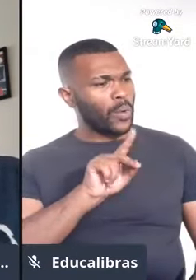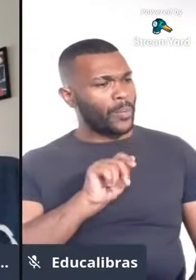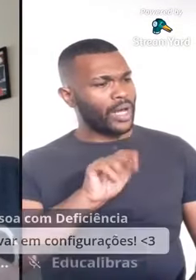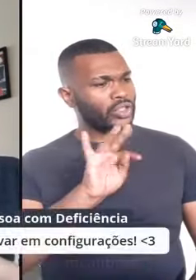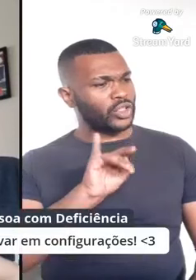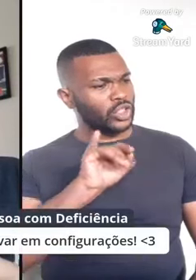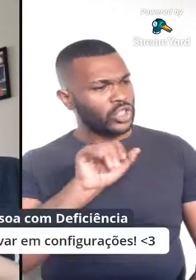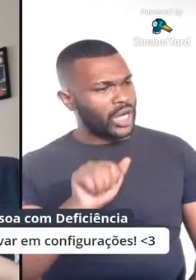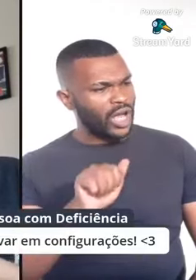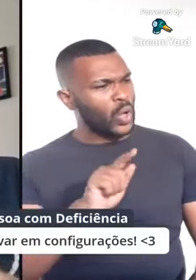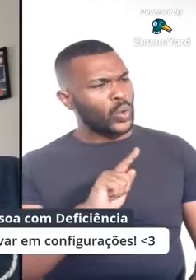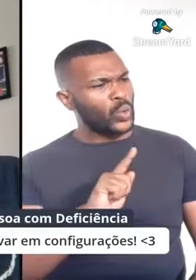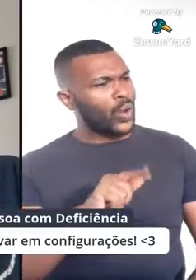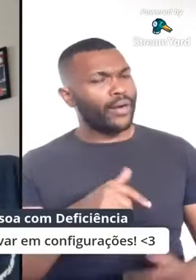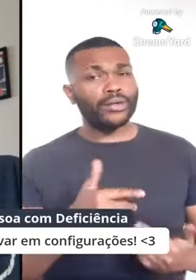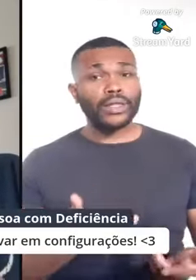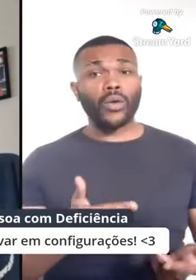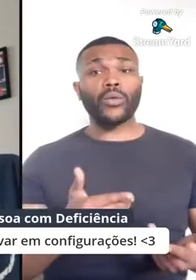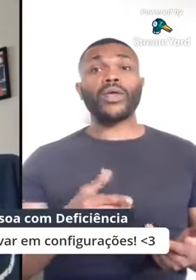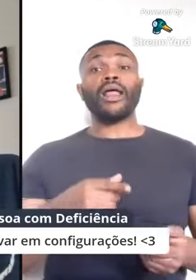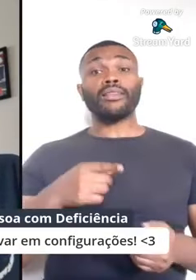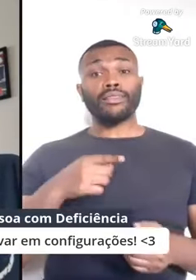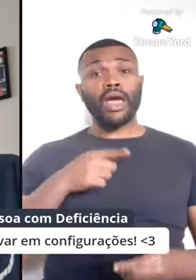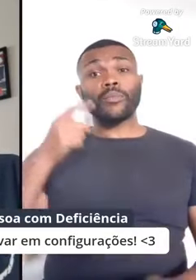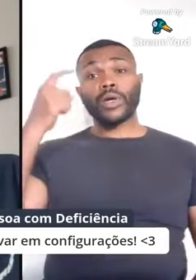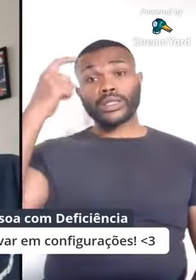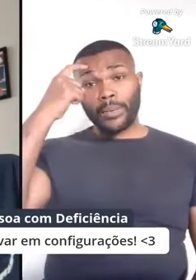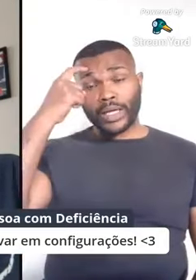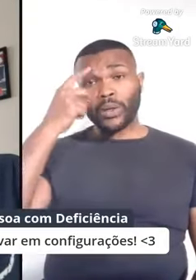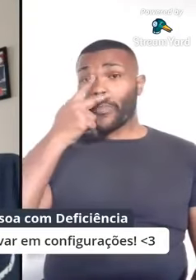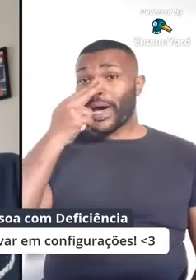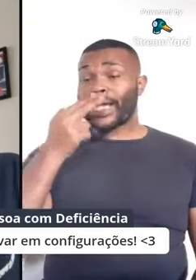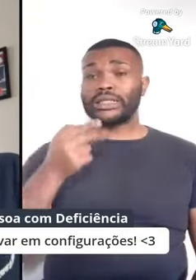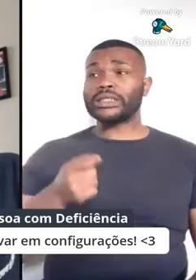assim, há uma percepção de que você está ofendendo alguém